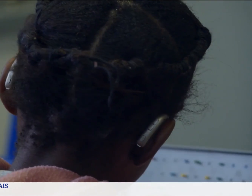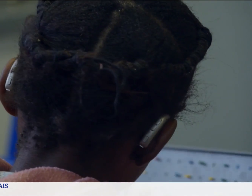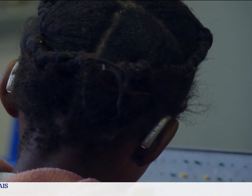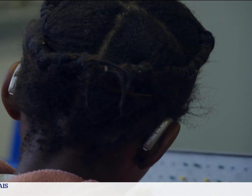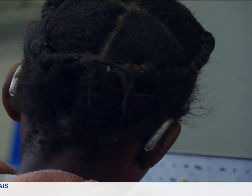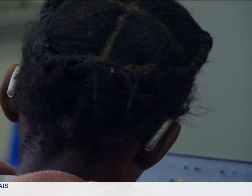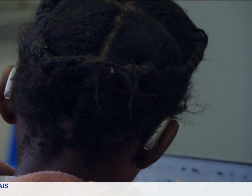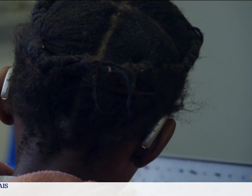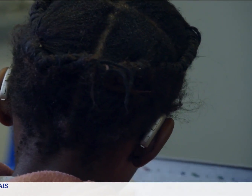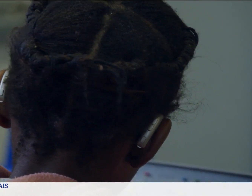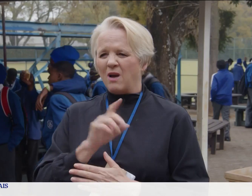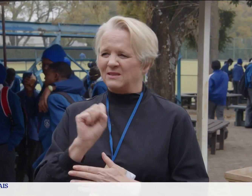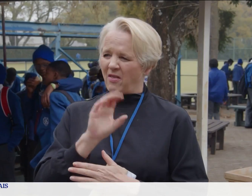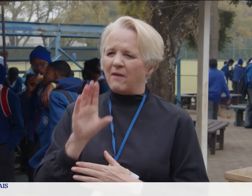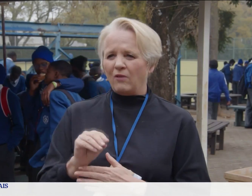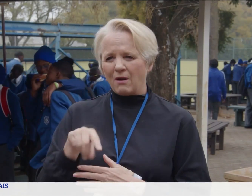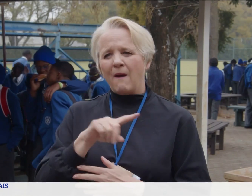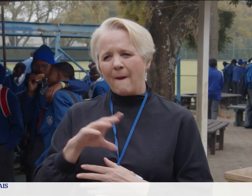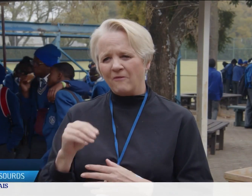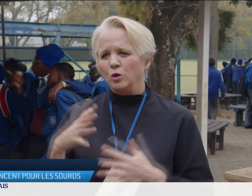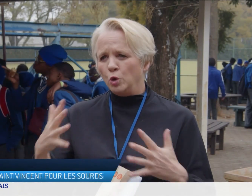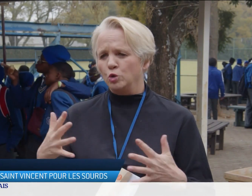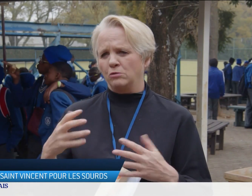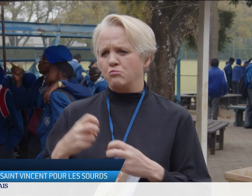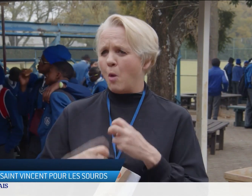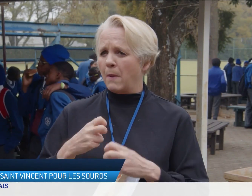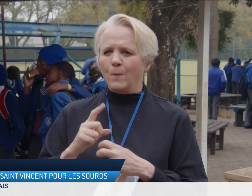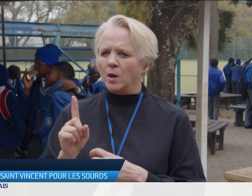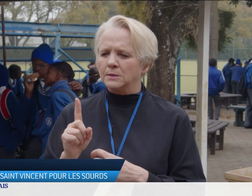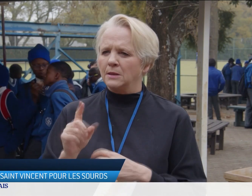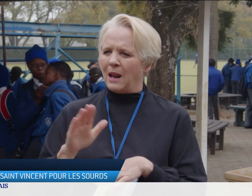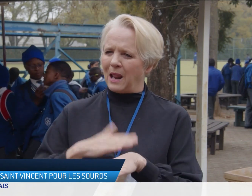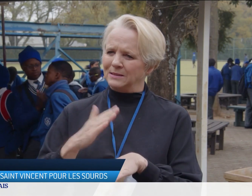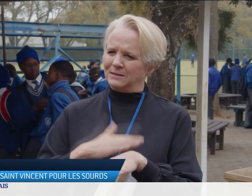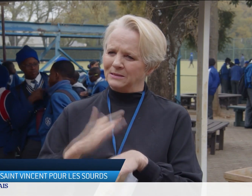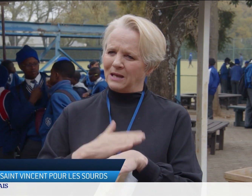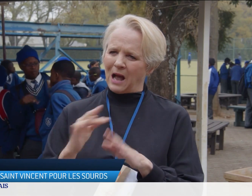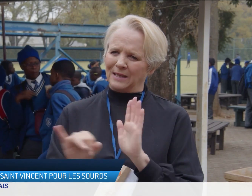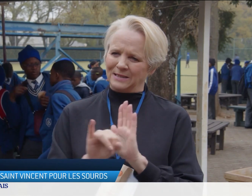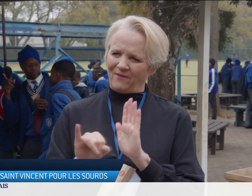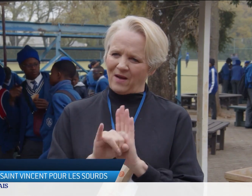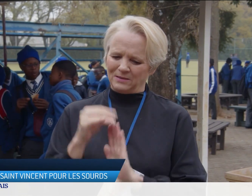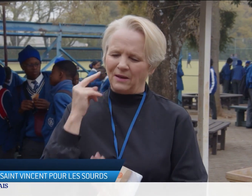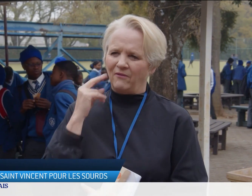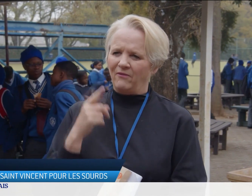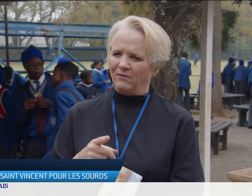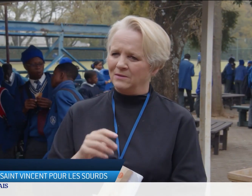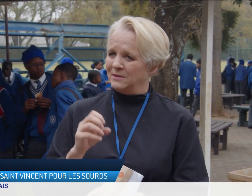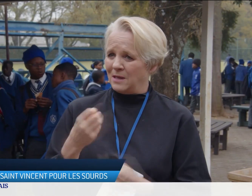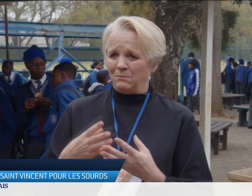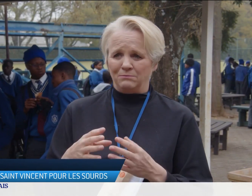sourds naissent de parents entendants. En Afrique du Sud, nous avons un gros problème de diagnostic tardif de ces élèves